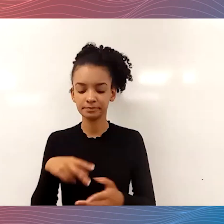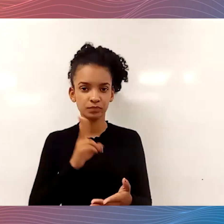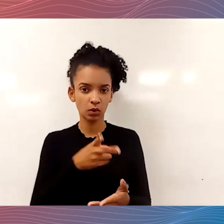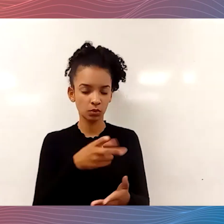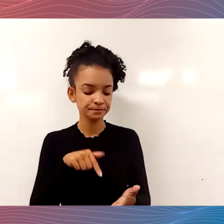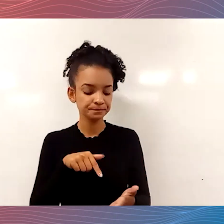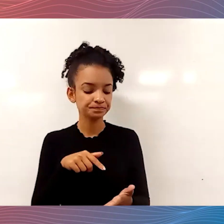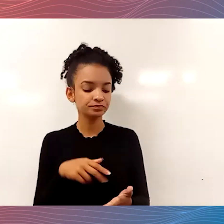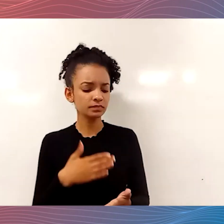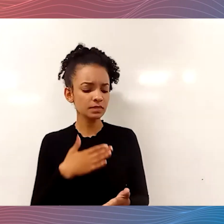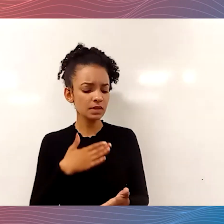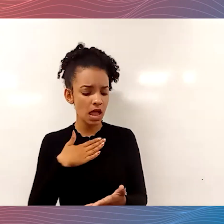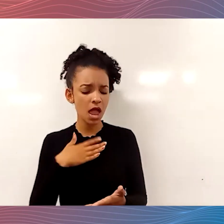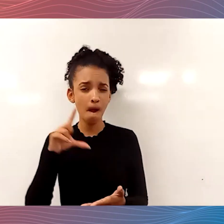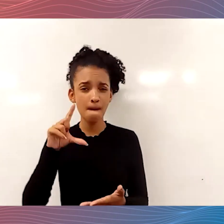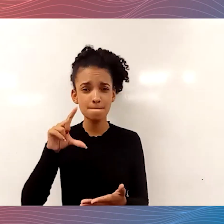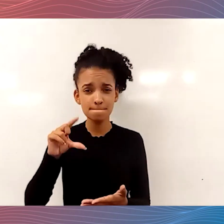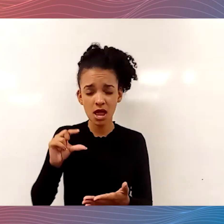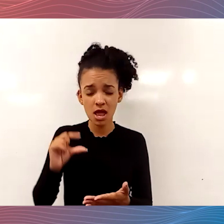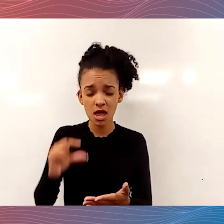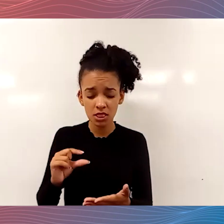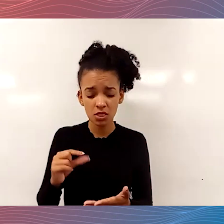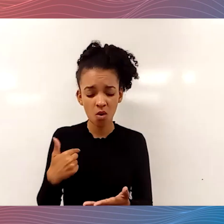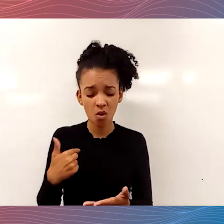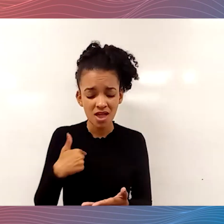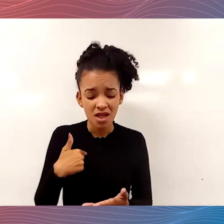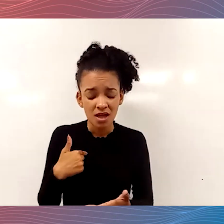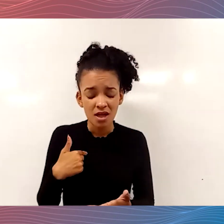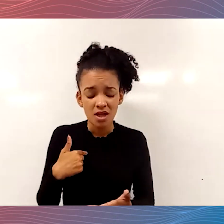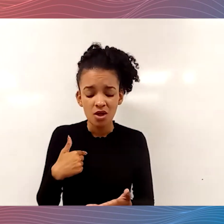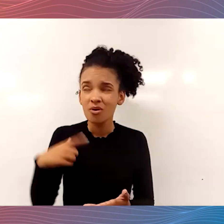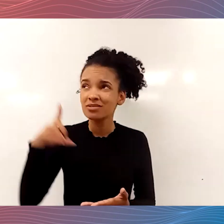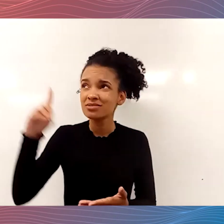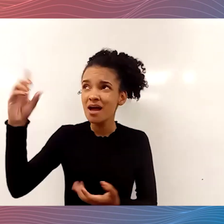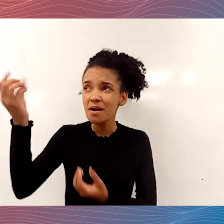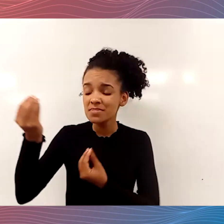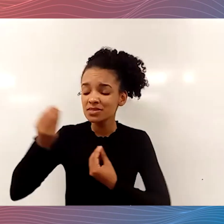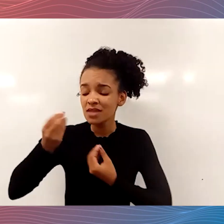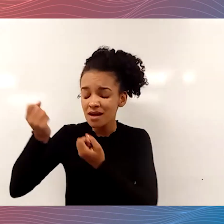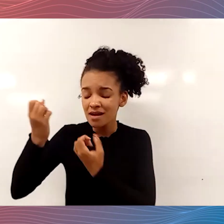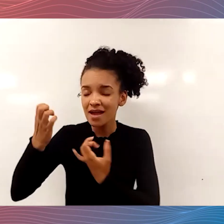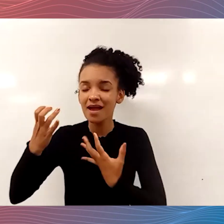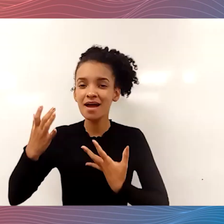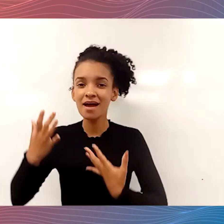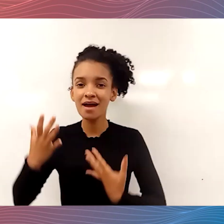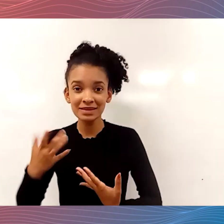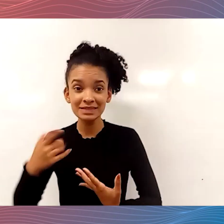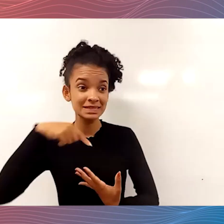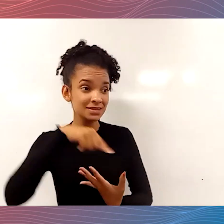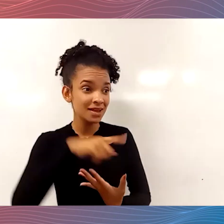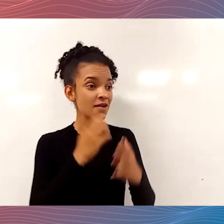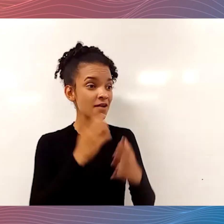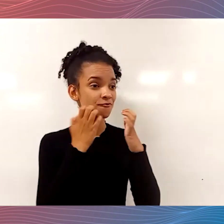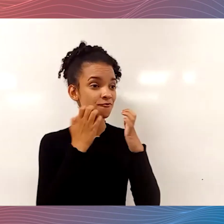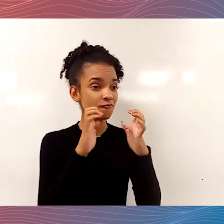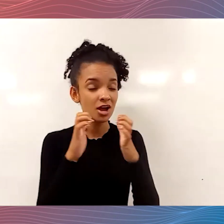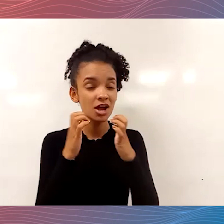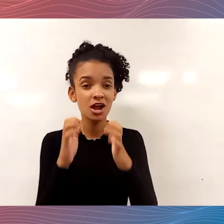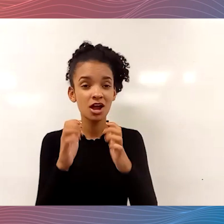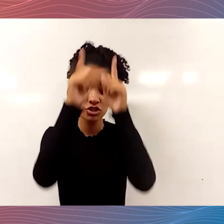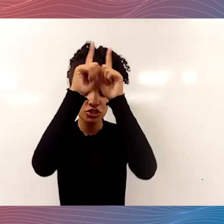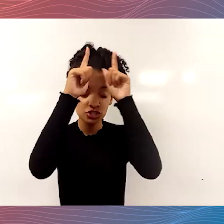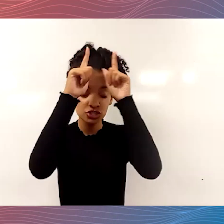esta graça, graça de pregar aos gentios o evangelho das